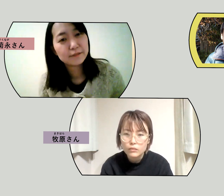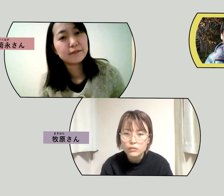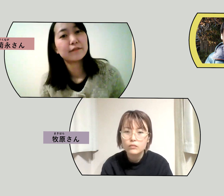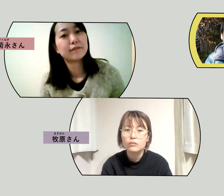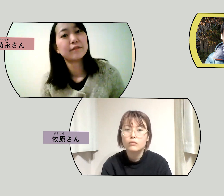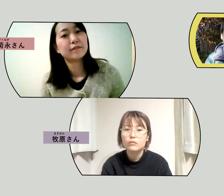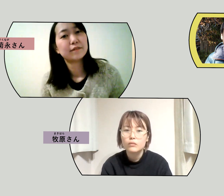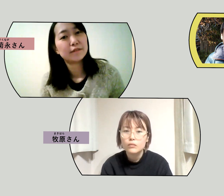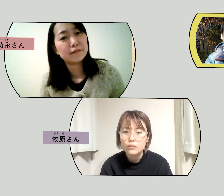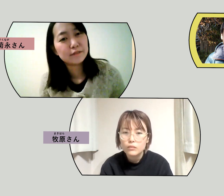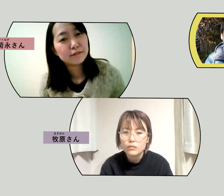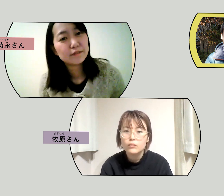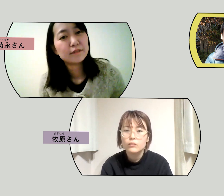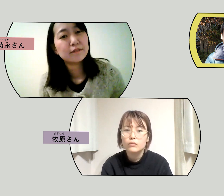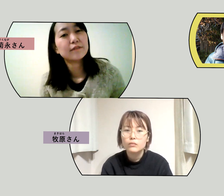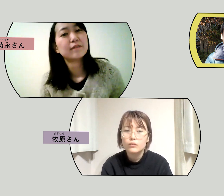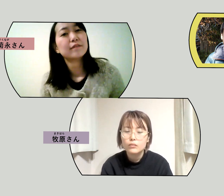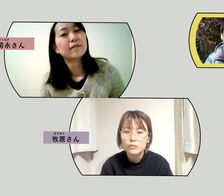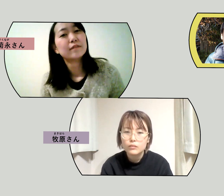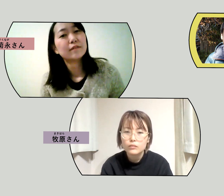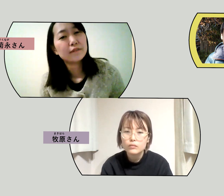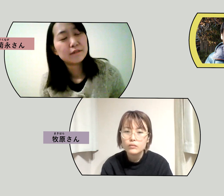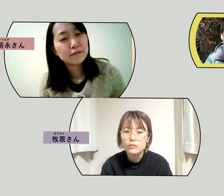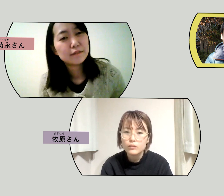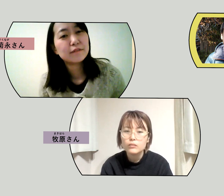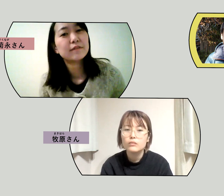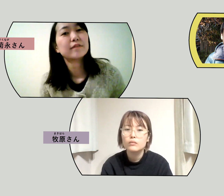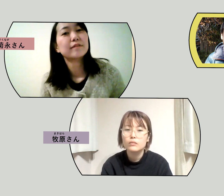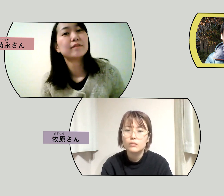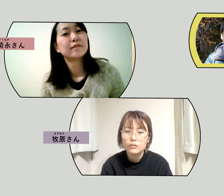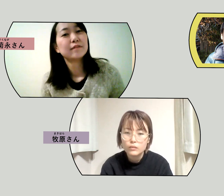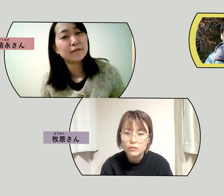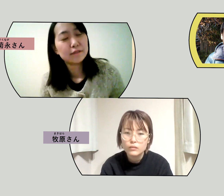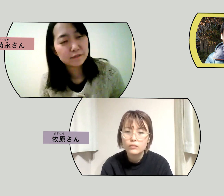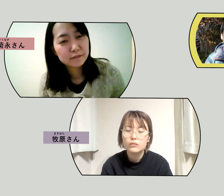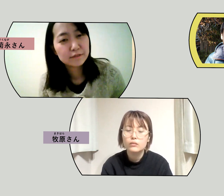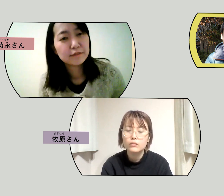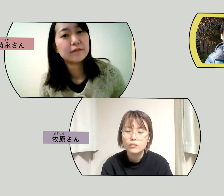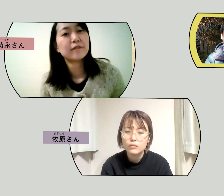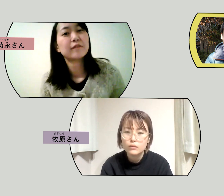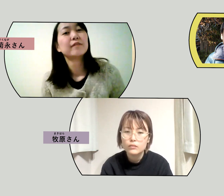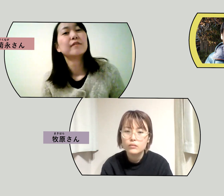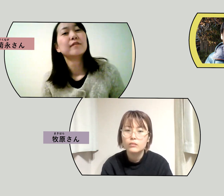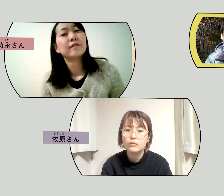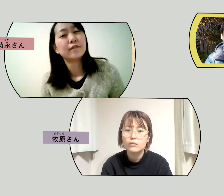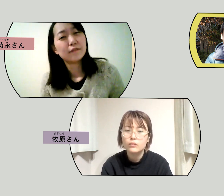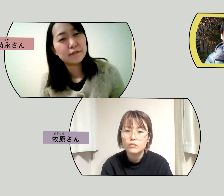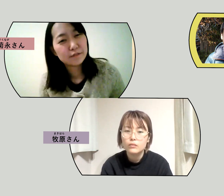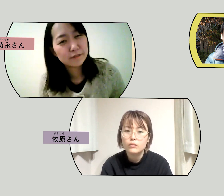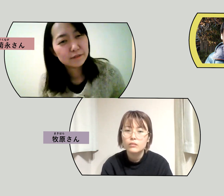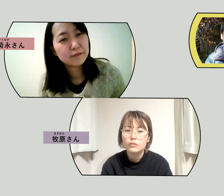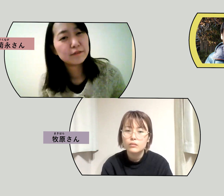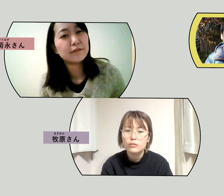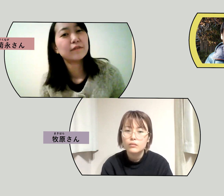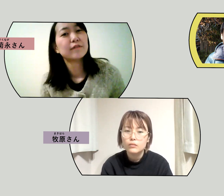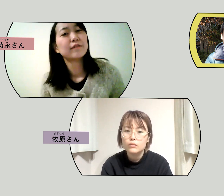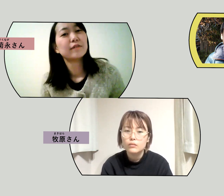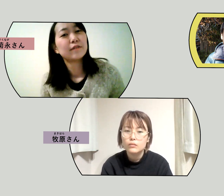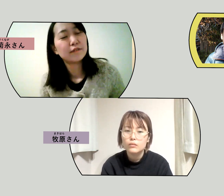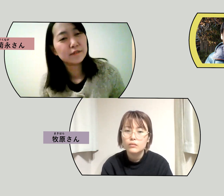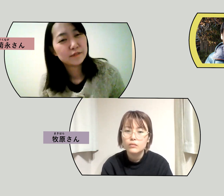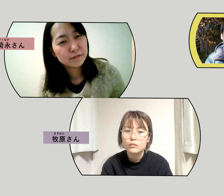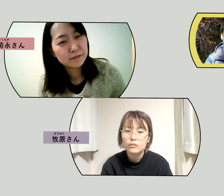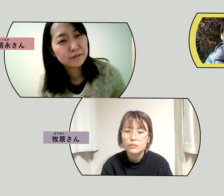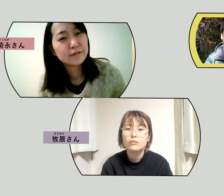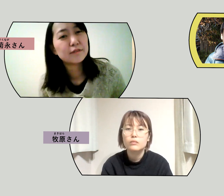心理描写と情景描写の資格の部分以外でを書くようにし